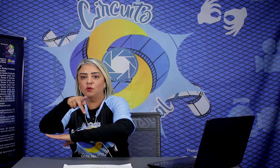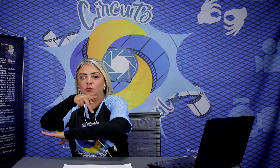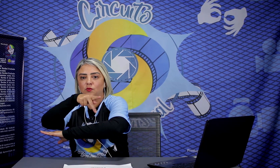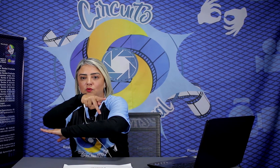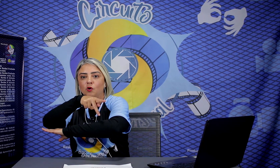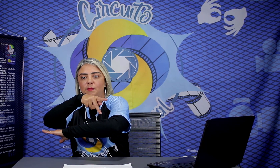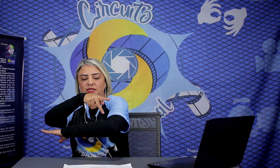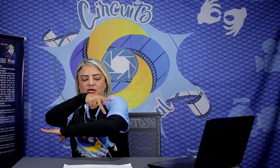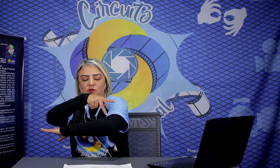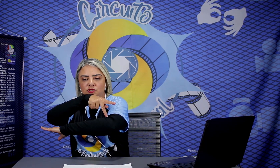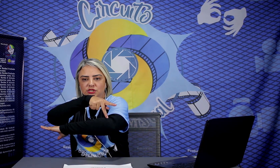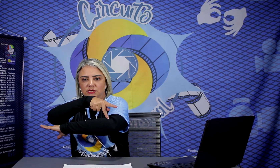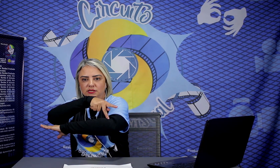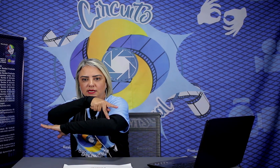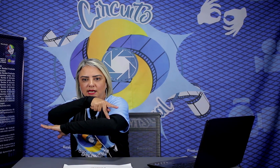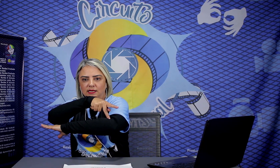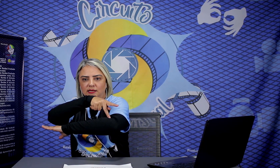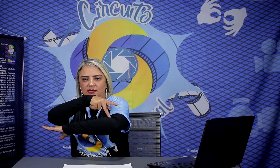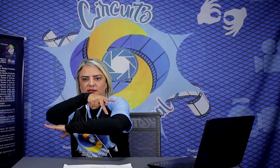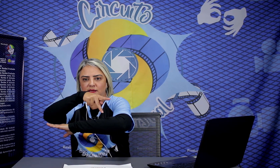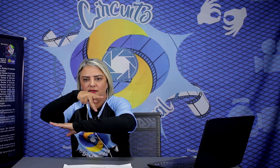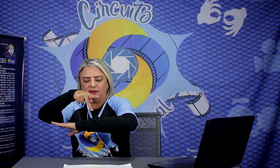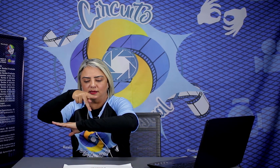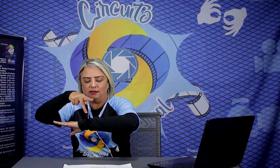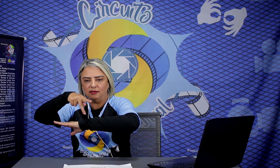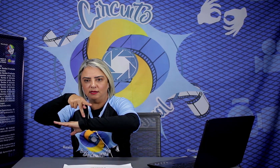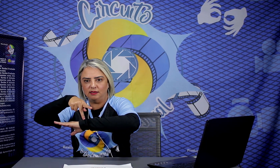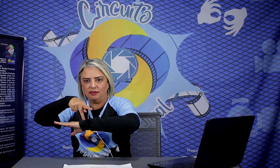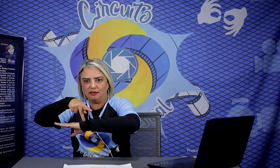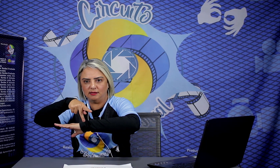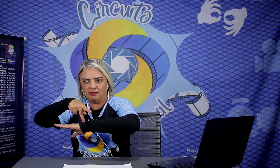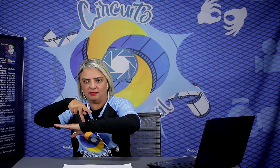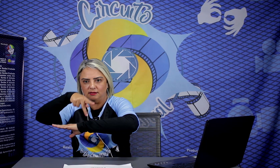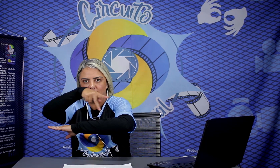Pedagogo ou pedagogia. Aqui e aqui.